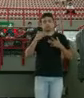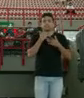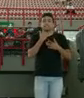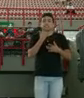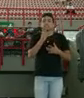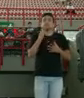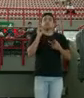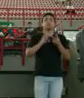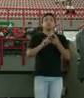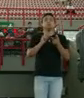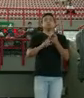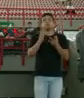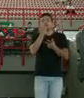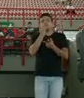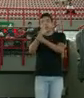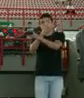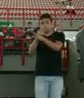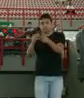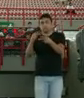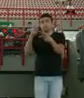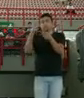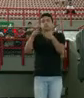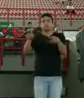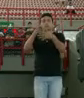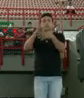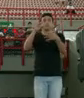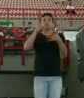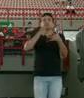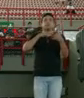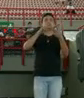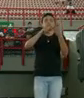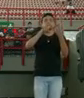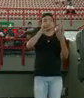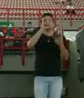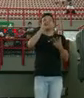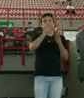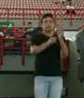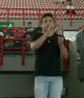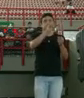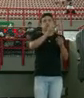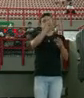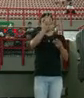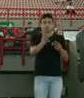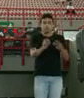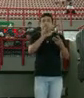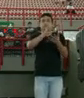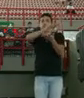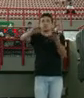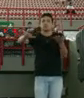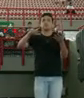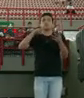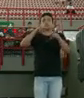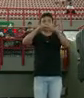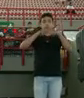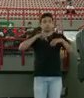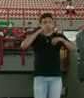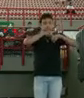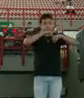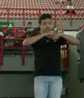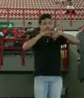Come muitas fontes animais. Carne, queijo, leite, ovos. Teor de ácido úrico. Lá em